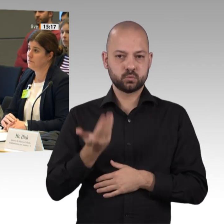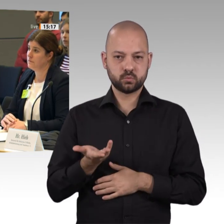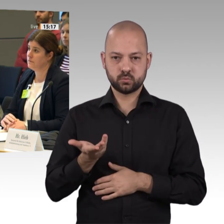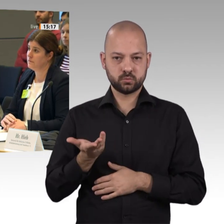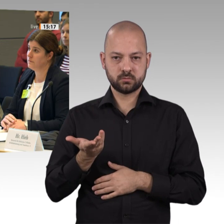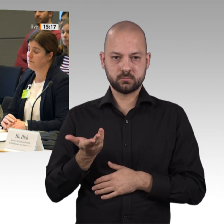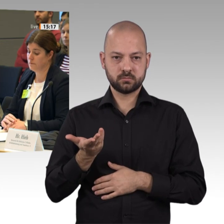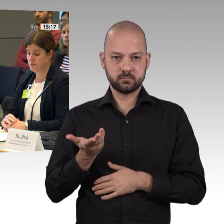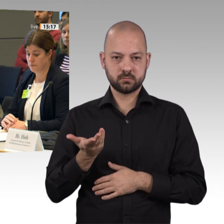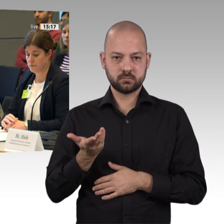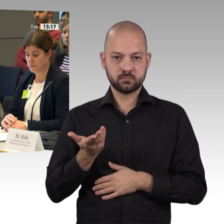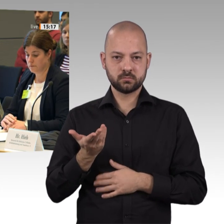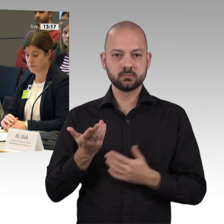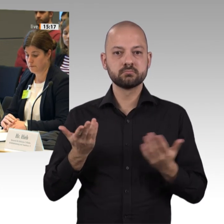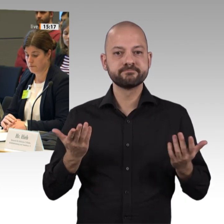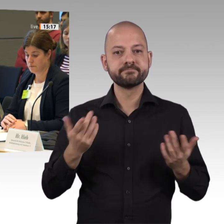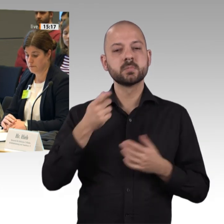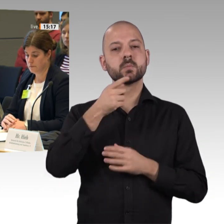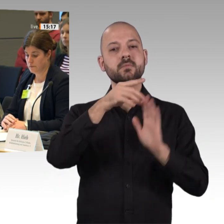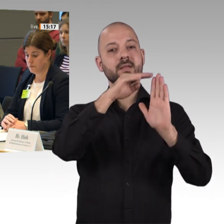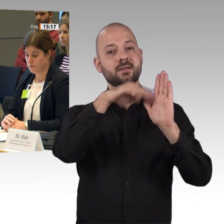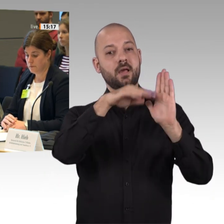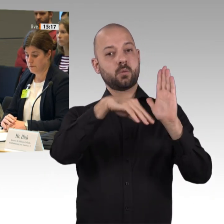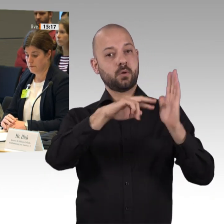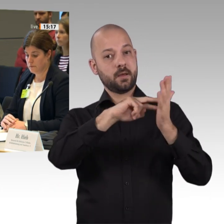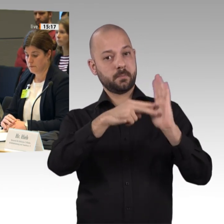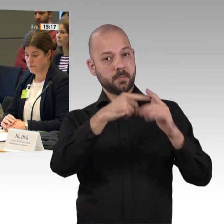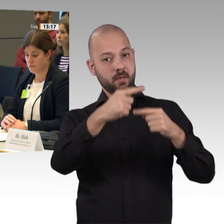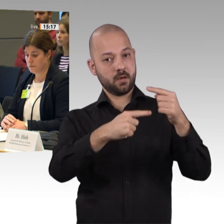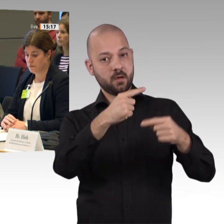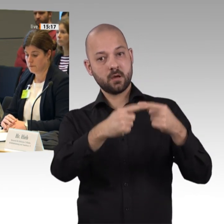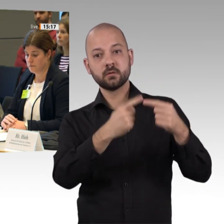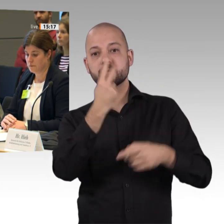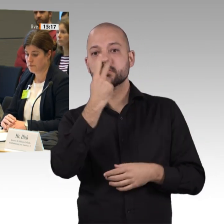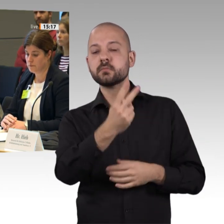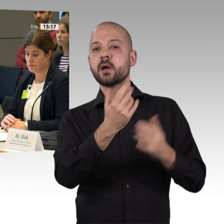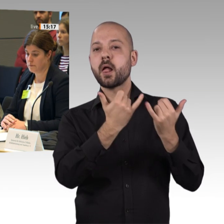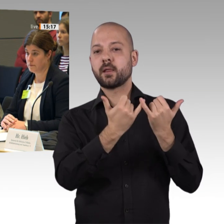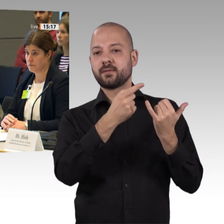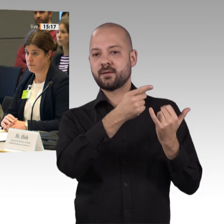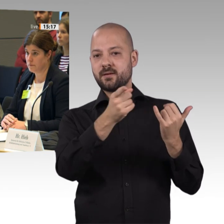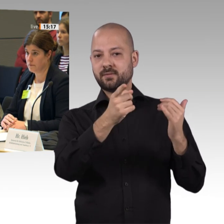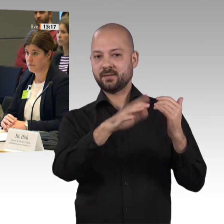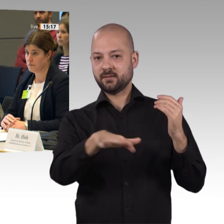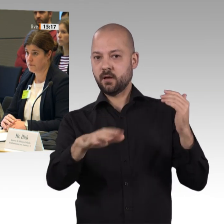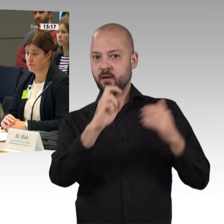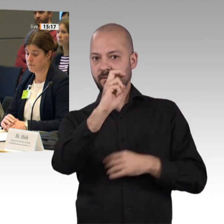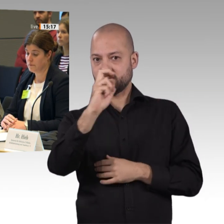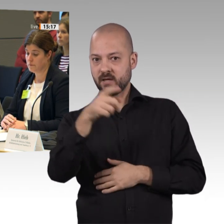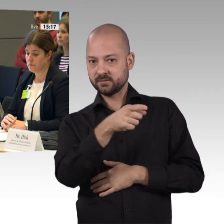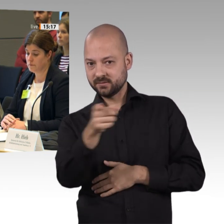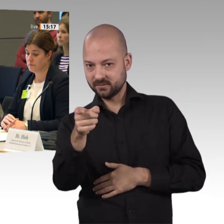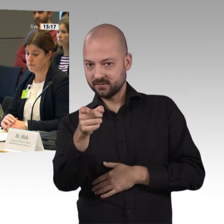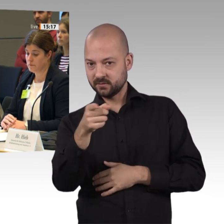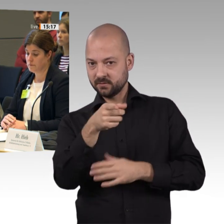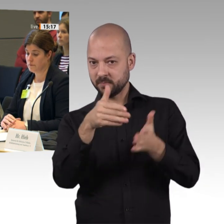Minderjährigkeit begrenzt. Die BAGFW und die weitere Verbände sprechen sich für ein inklusives SGB 8 aus und hoffen, dass